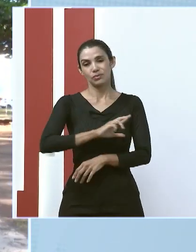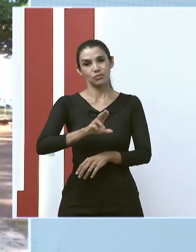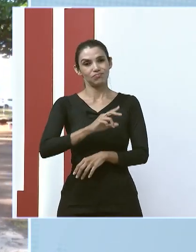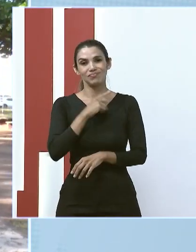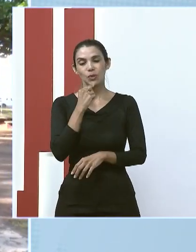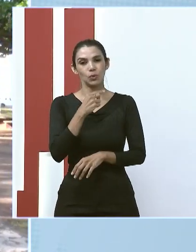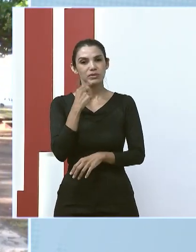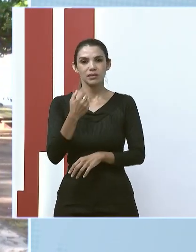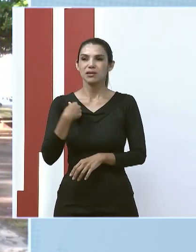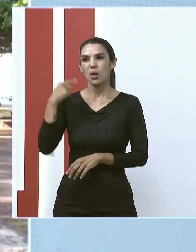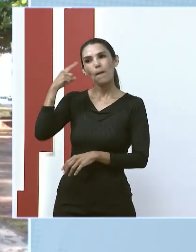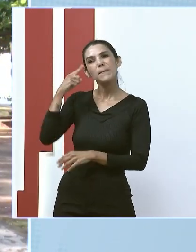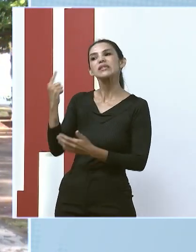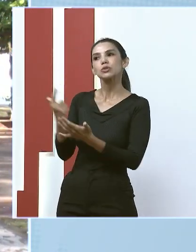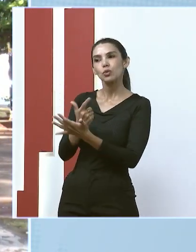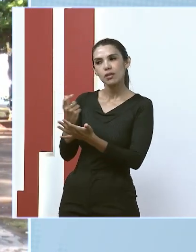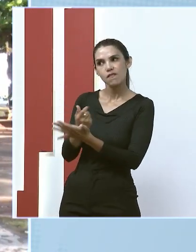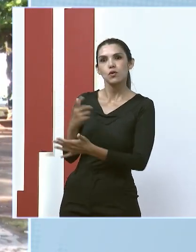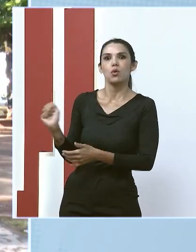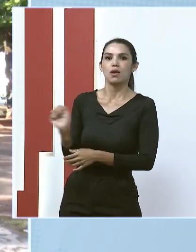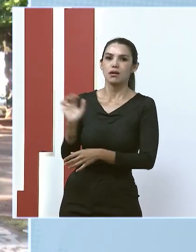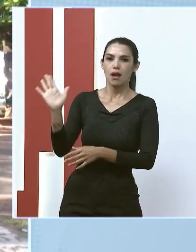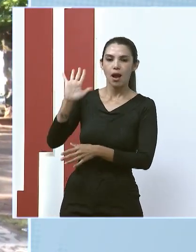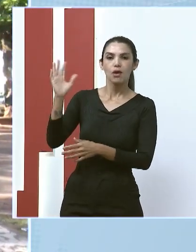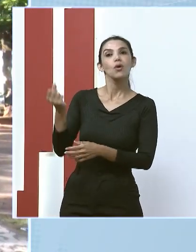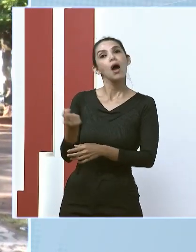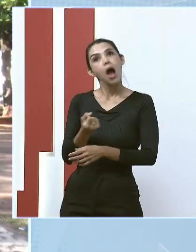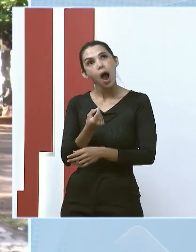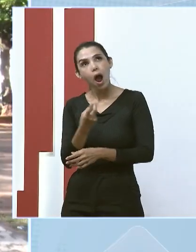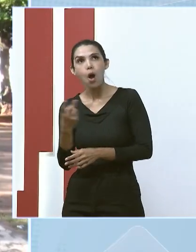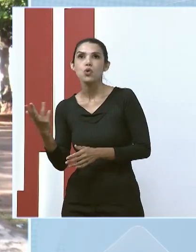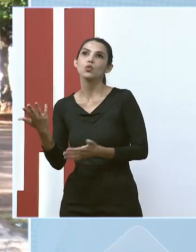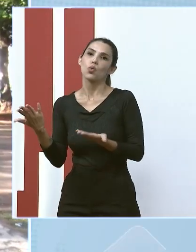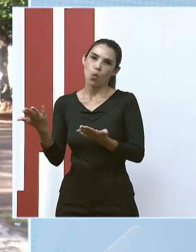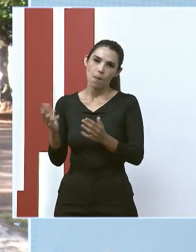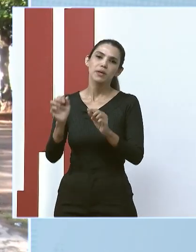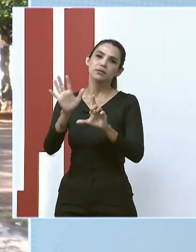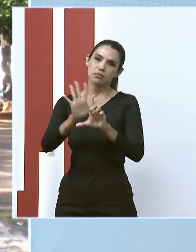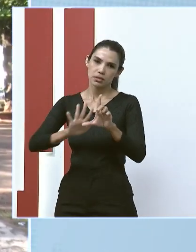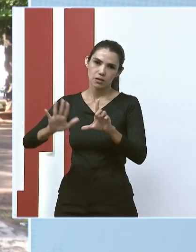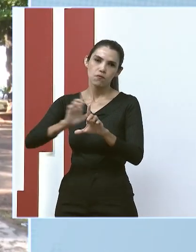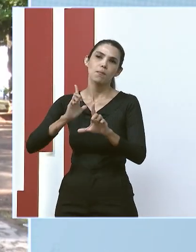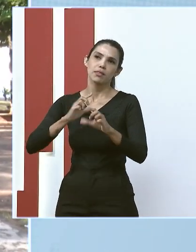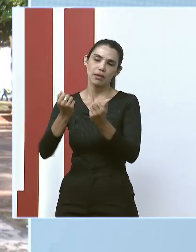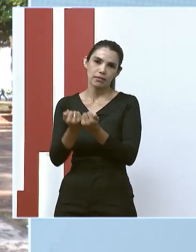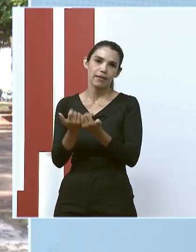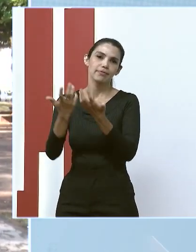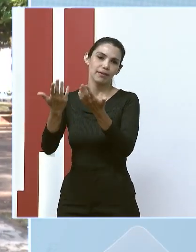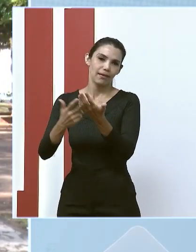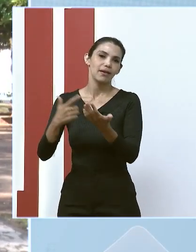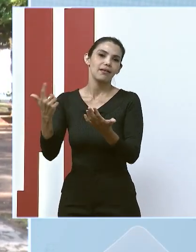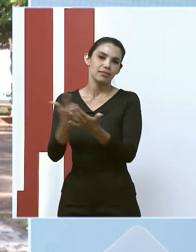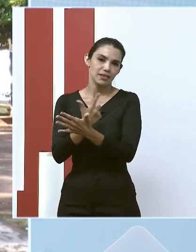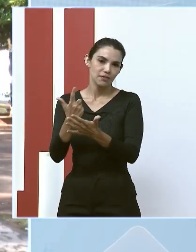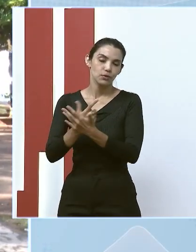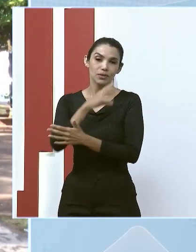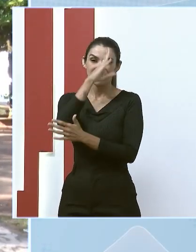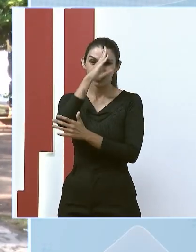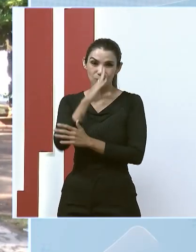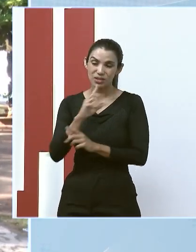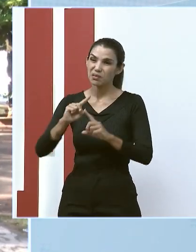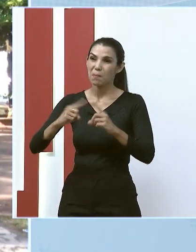são acessíveis. Assim, tem algumas plataformas, né, que disponibilizam livros gratuitos, mas eu não acho que